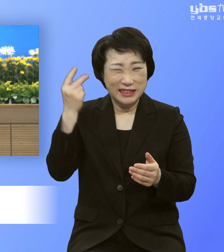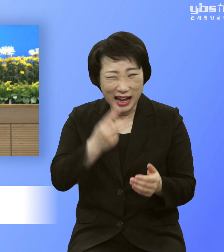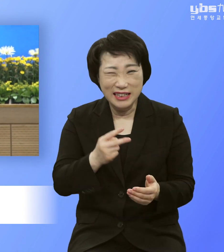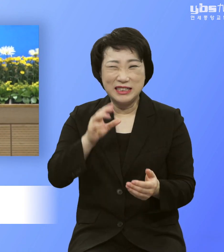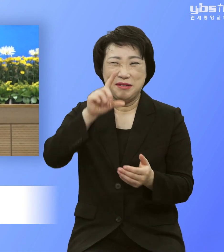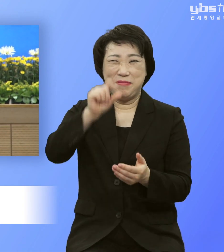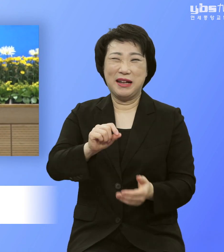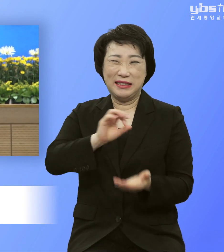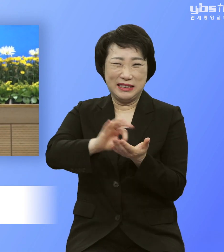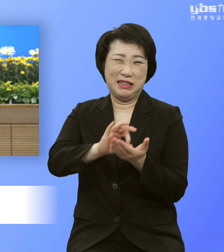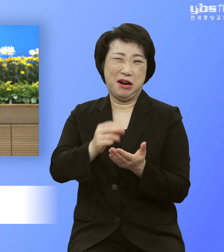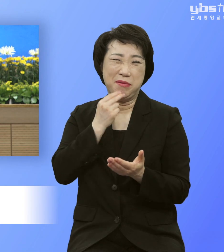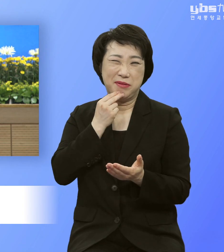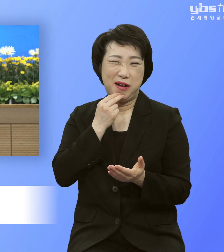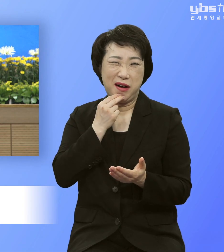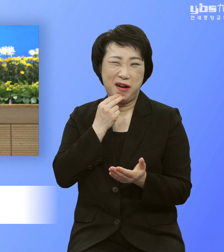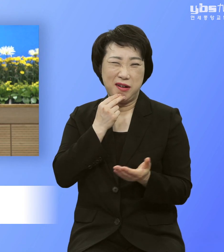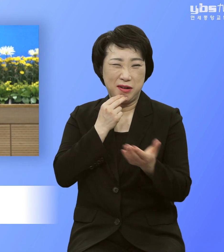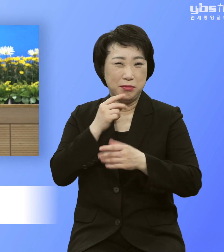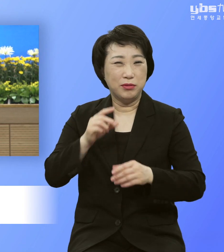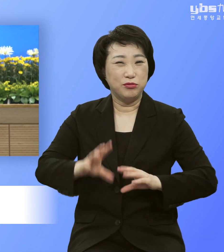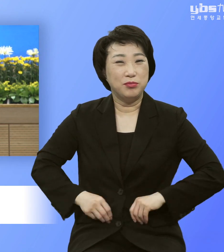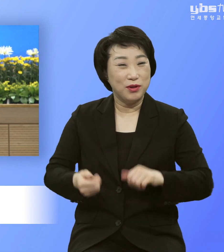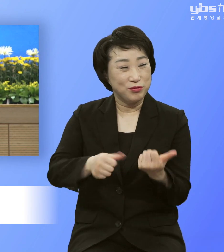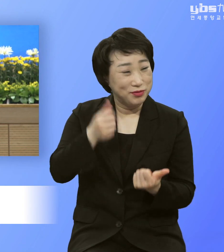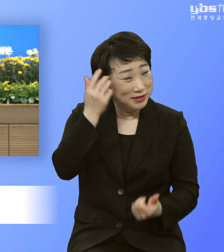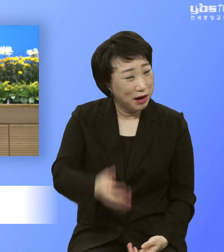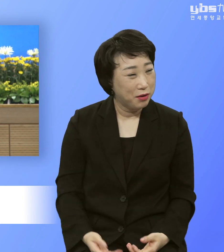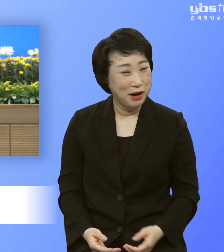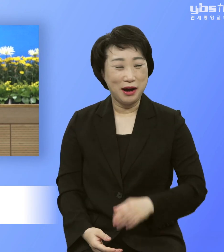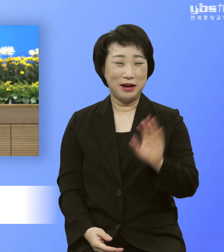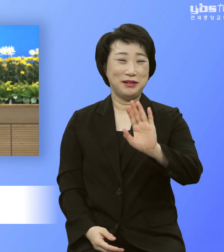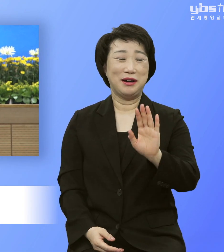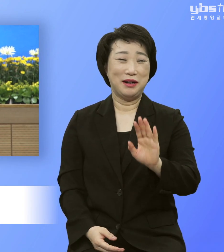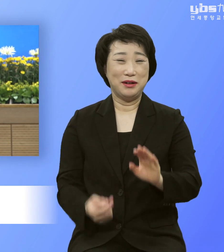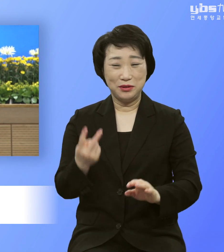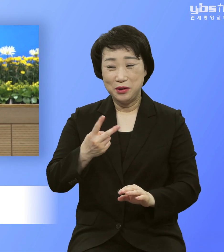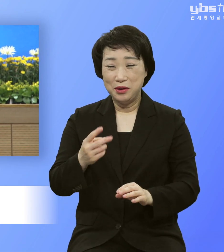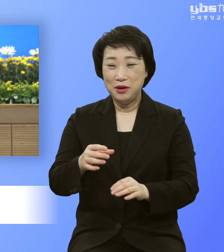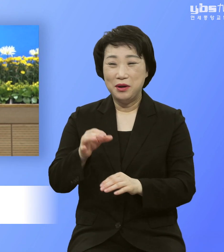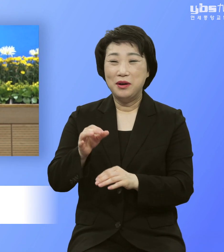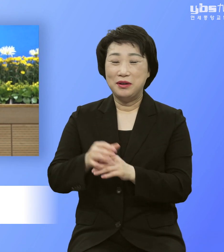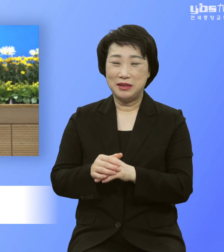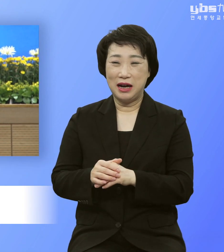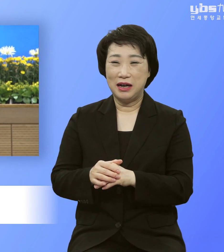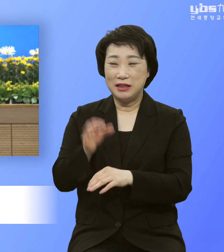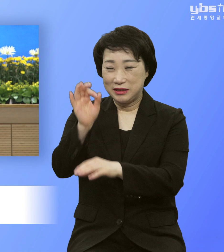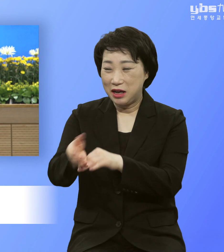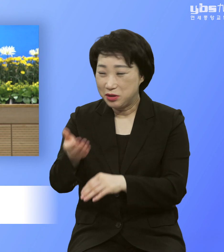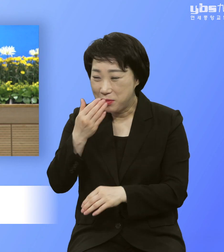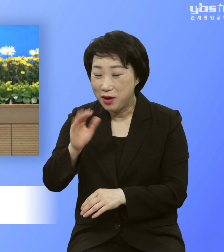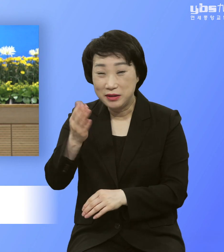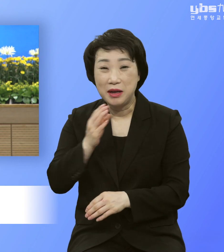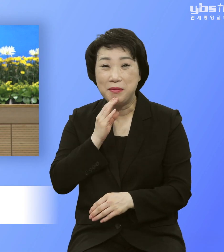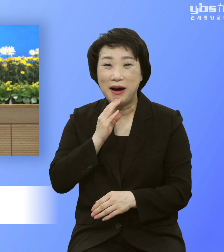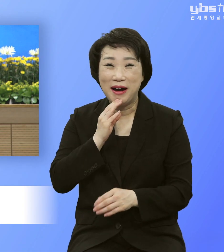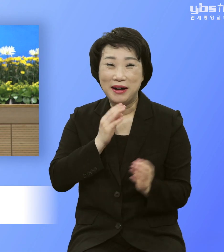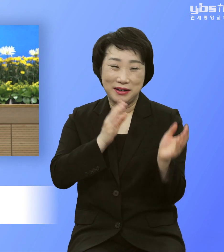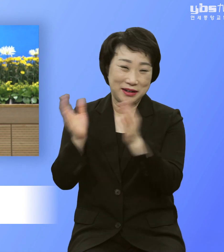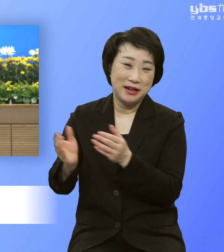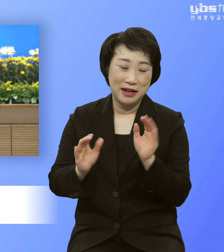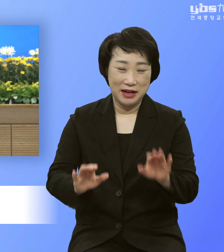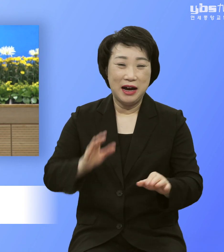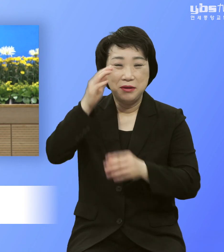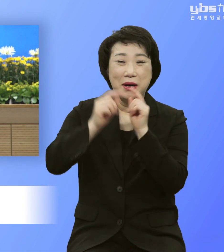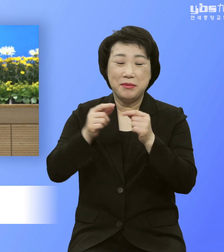10,000원 썼으니까 굶어 죽지 않겠어요? 또 써야 되냐 이 말이요. 하나님 말씀은 항상 들어야